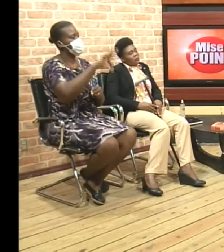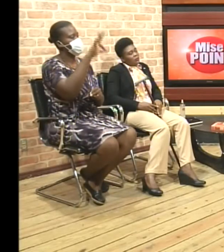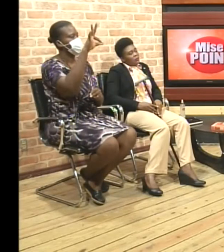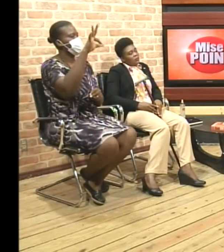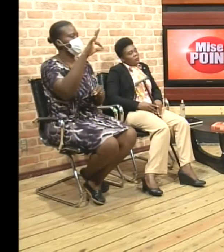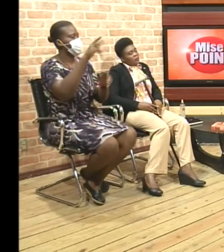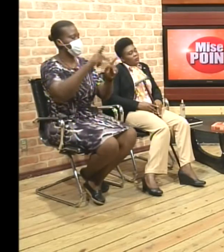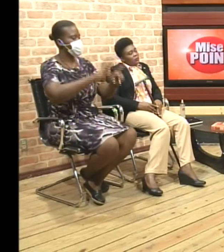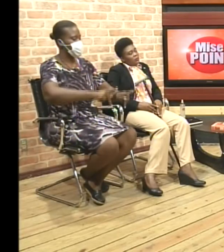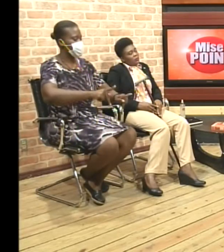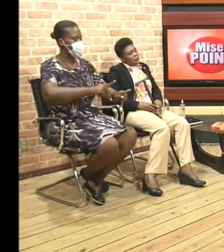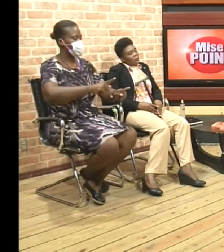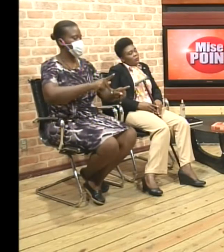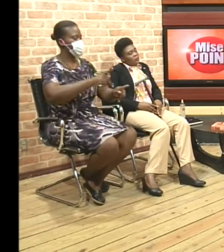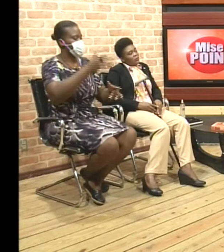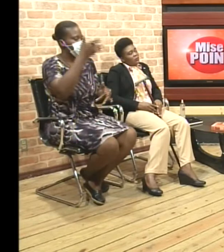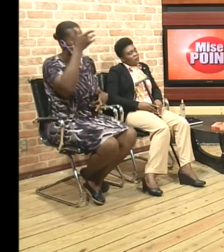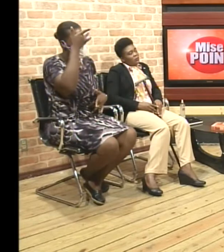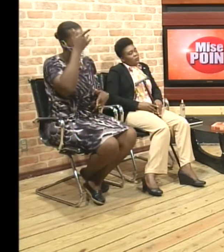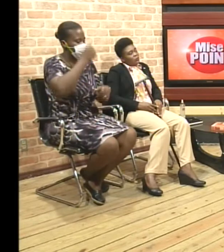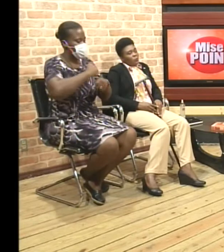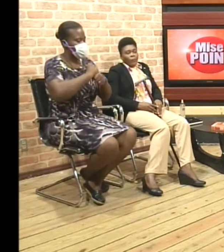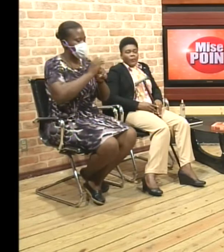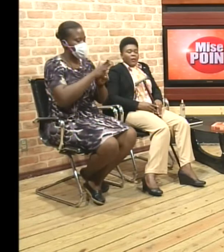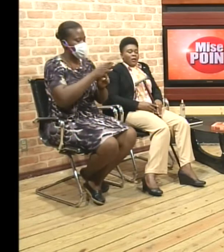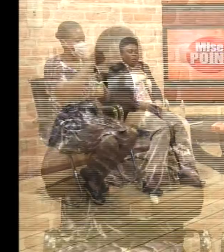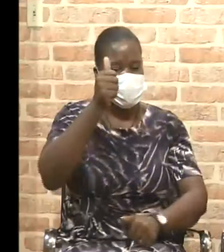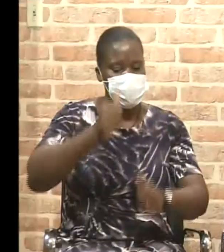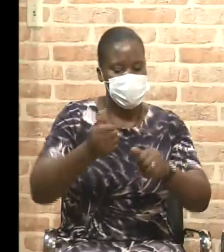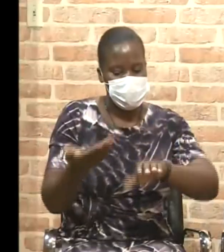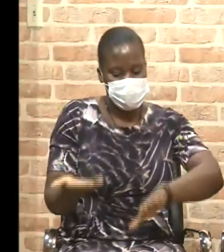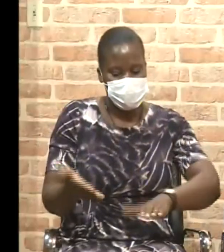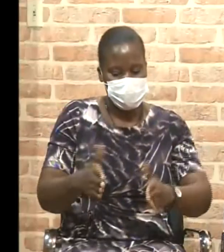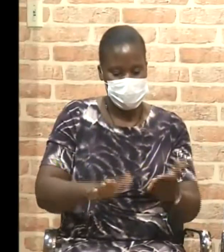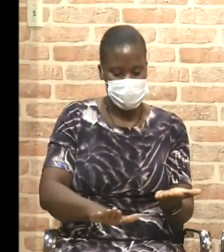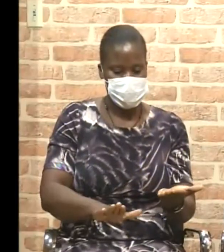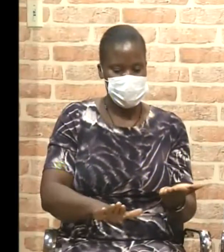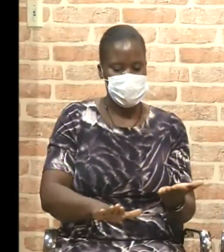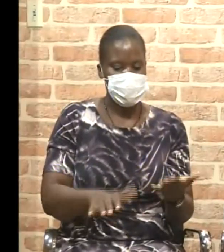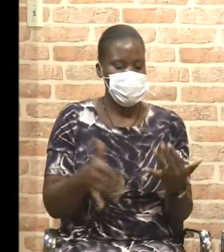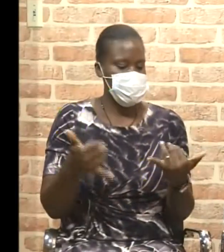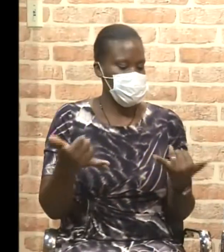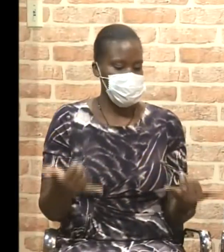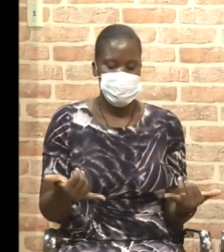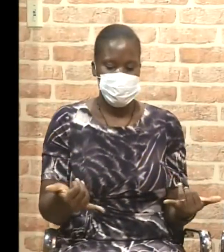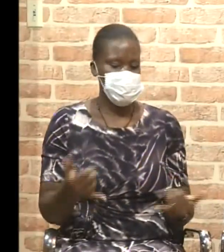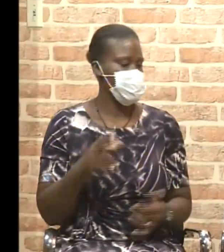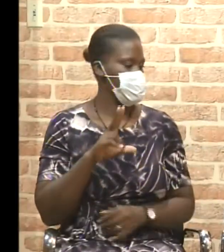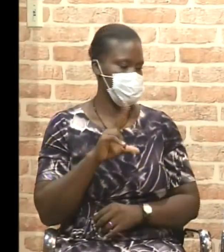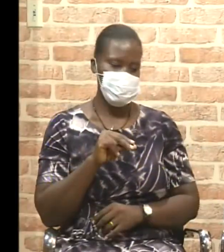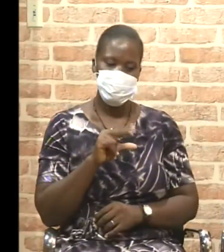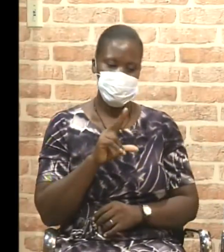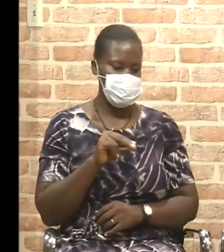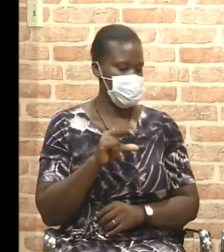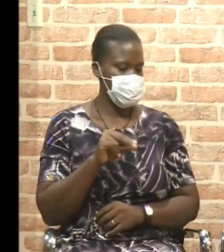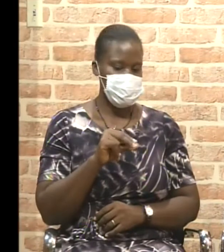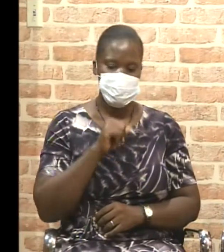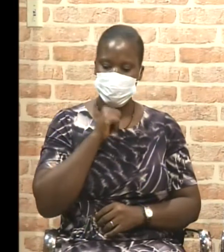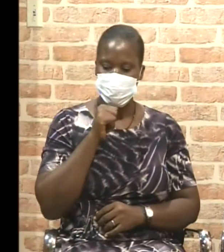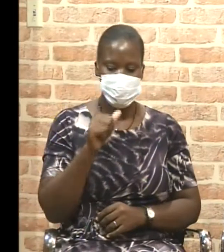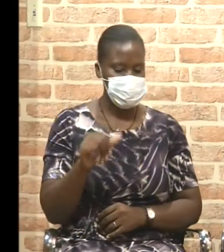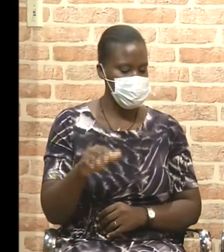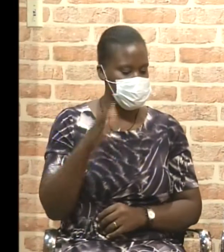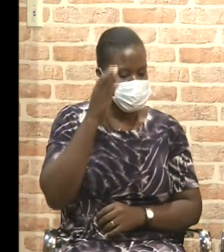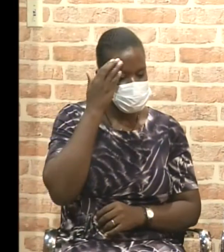testaient positif ou soit qui même perdu la vie. Jusqu'à présent, non. Et nous pas recensons des